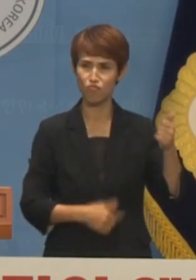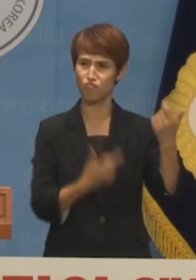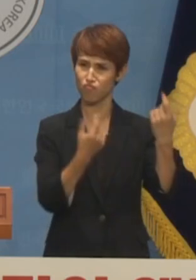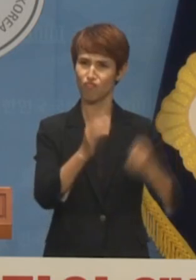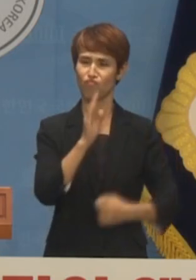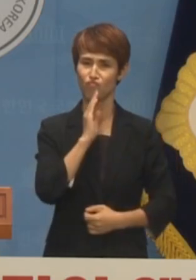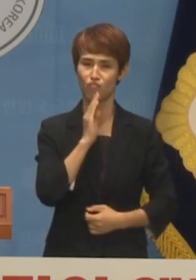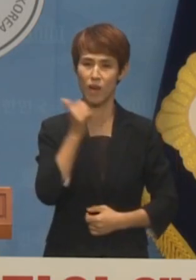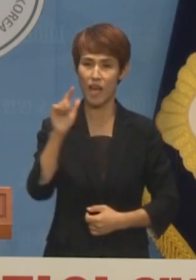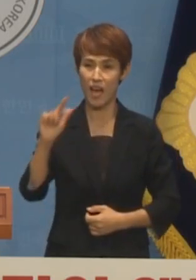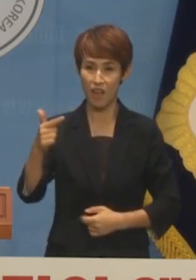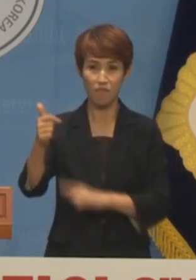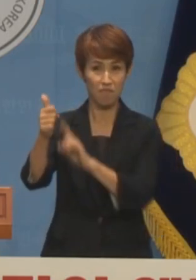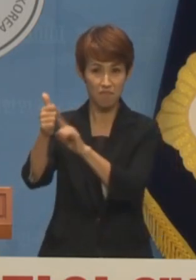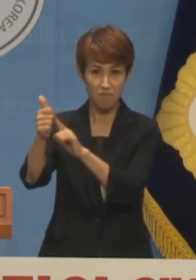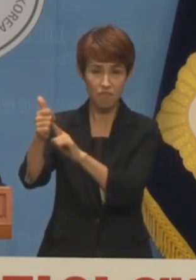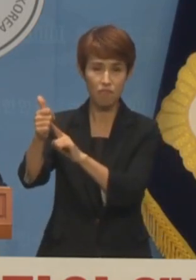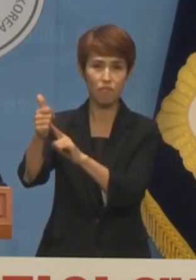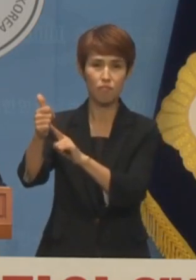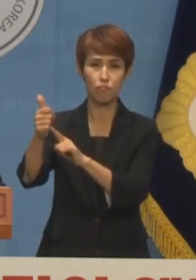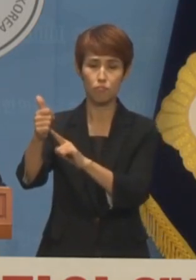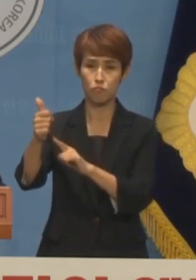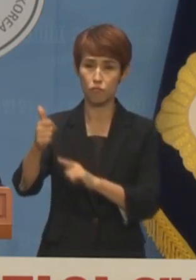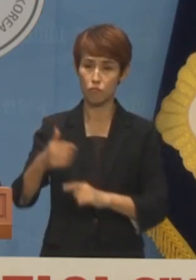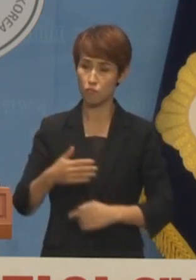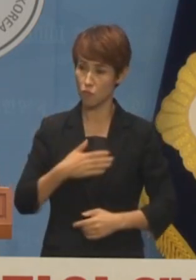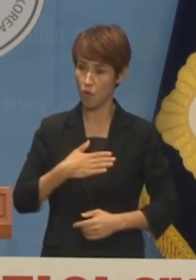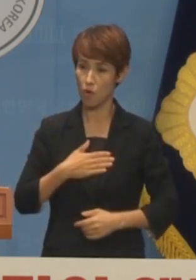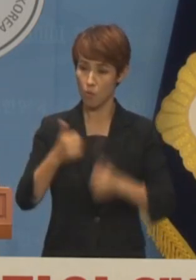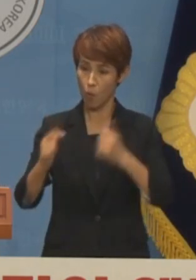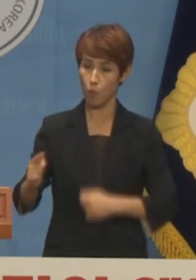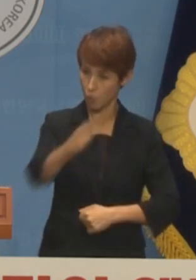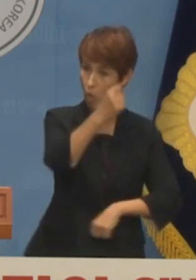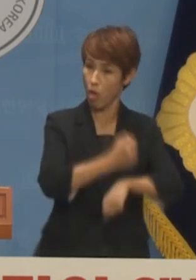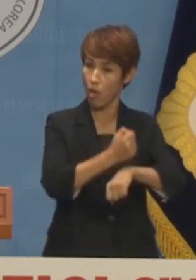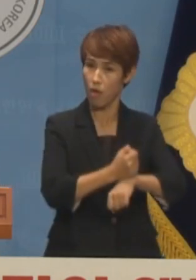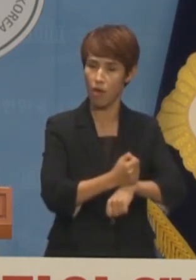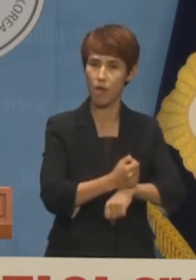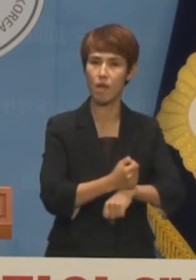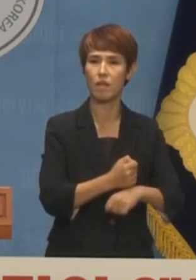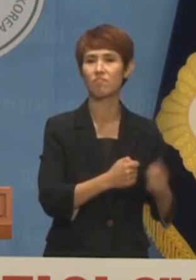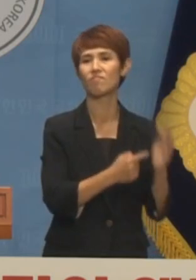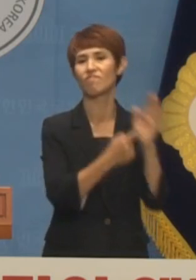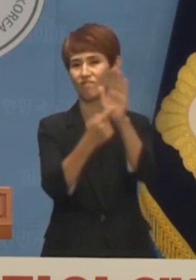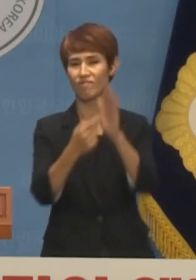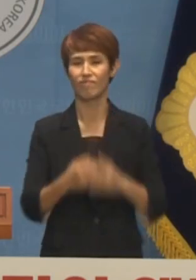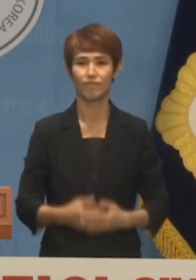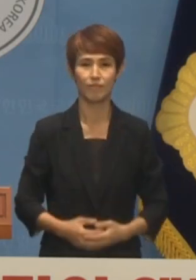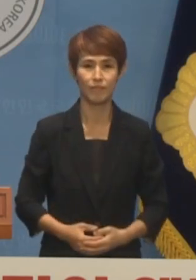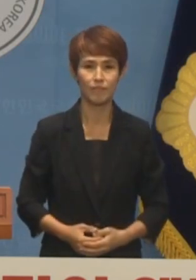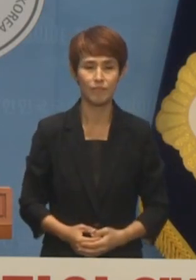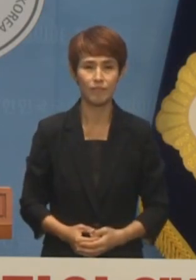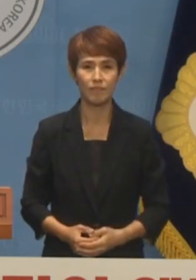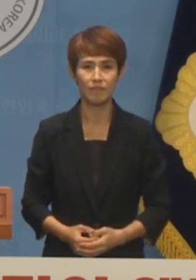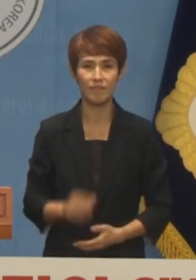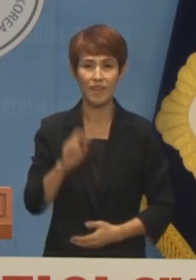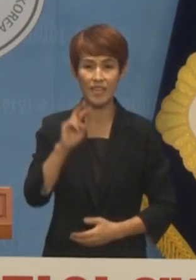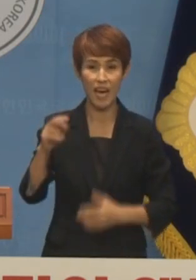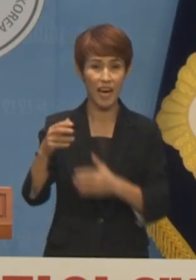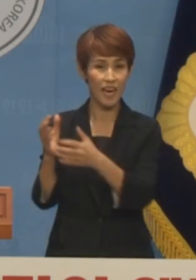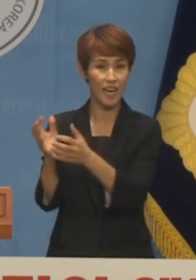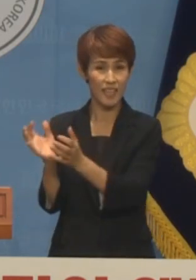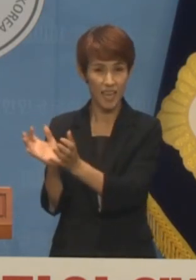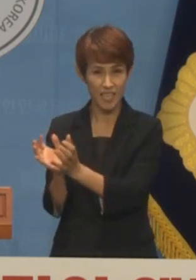견지하면서 한동훈 전 법무부 장관이 차라리 자신을 형사고소하라고 촉구하기까지 했습니다. 한편 야당인